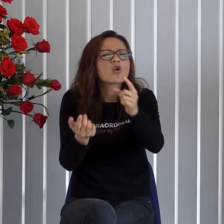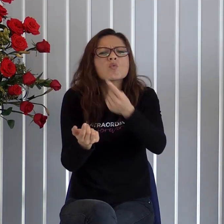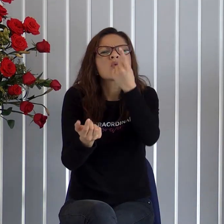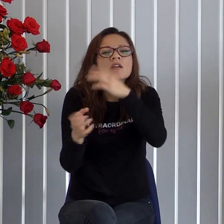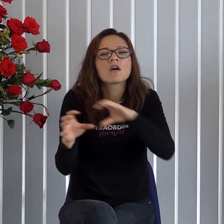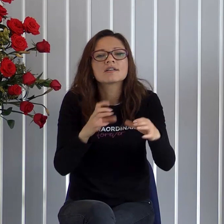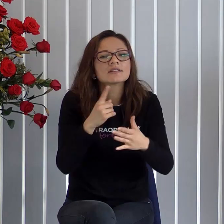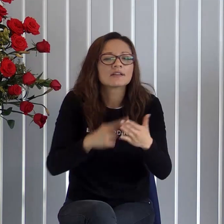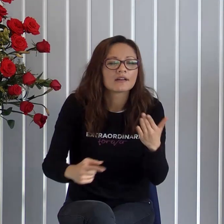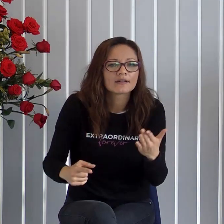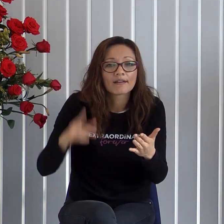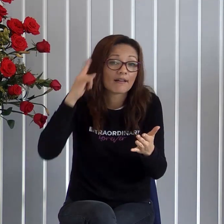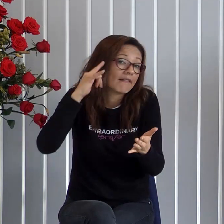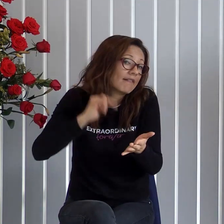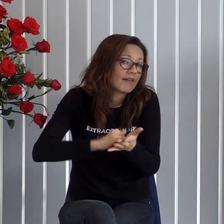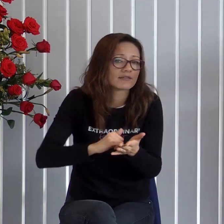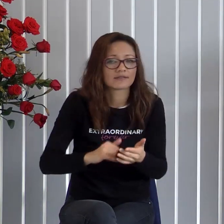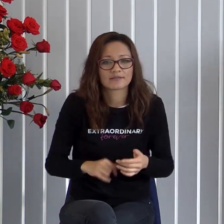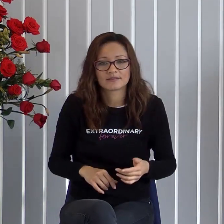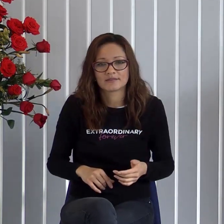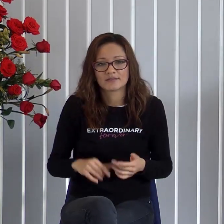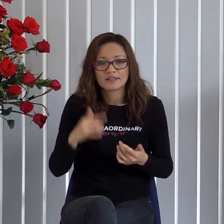que creer.